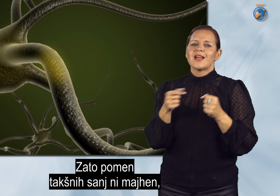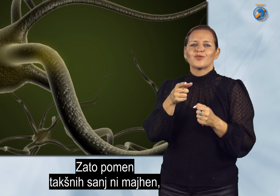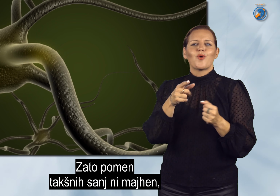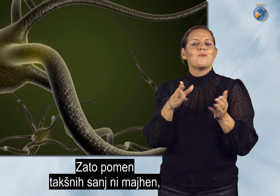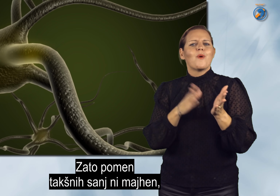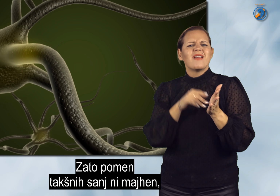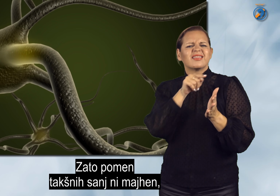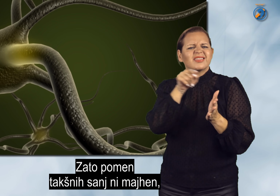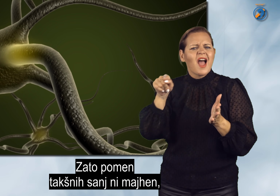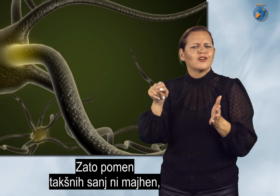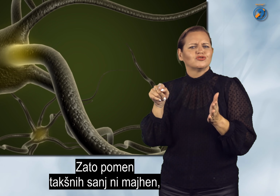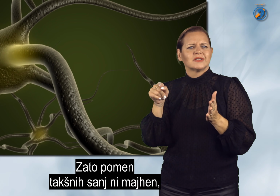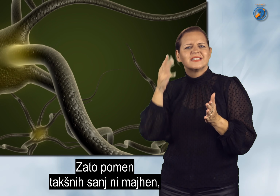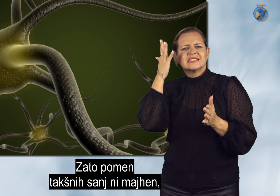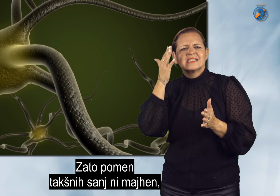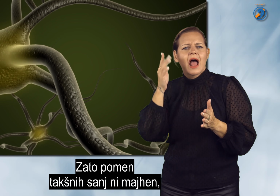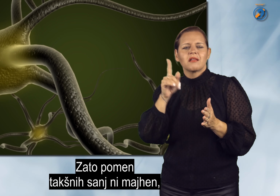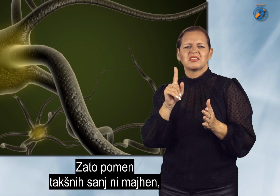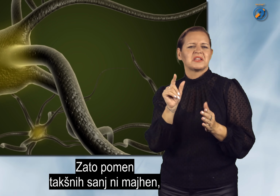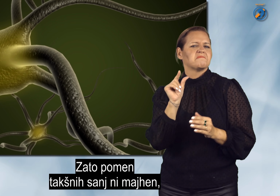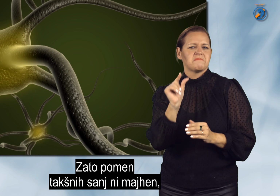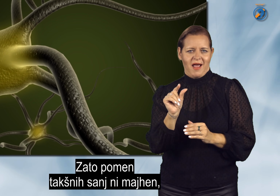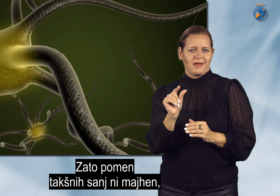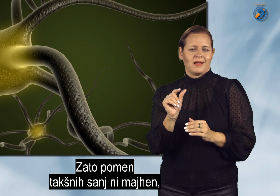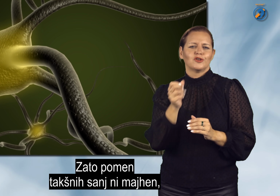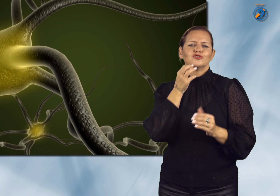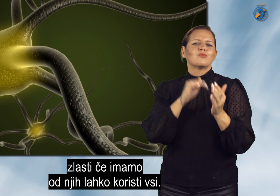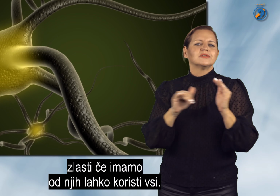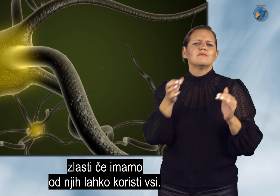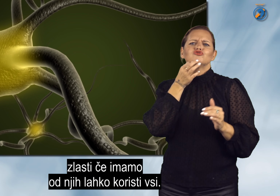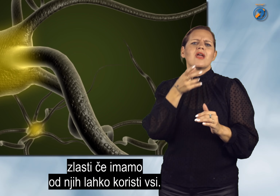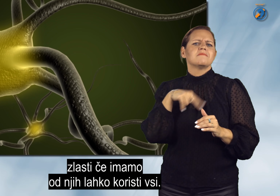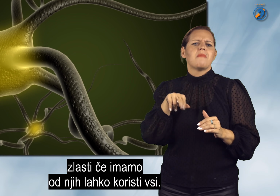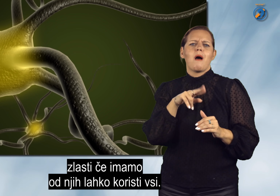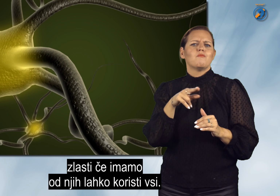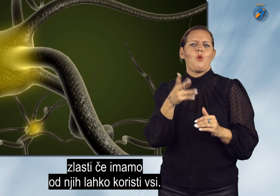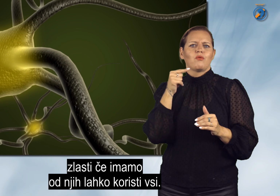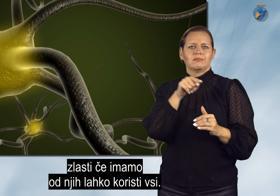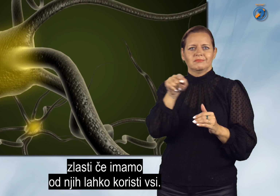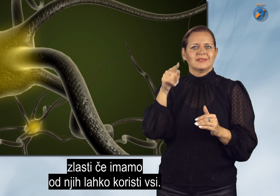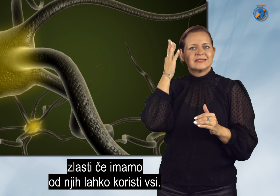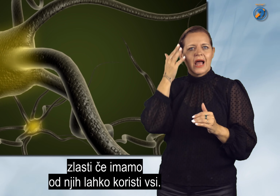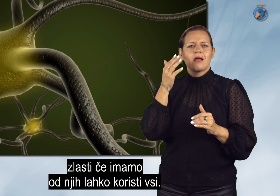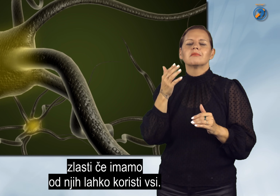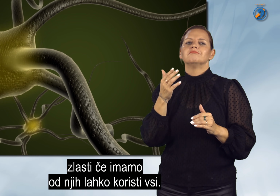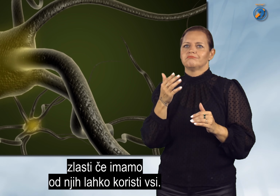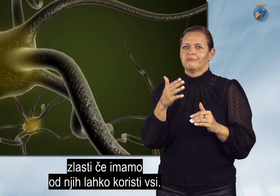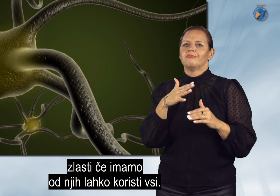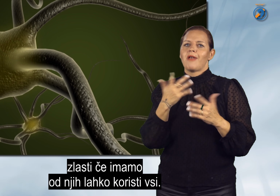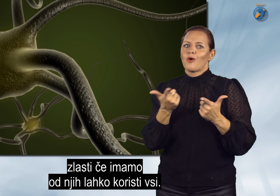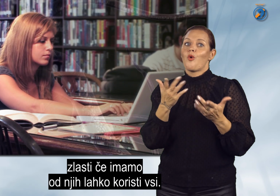Zato pomen takšnih sanj ni majhen, zlasti če imamo od njih lahko koristi vsi.